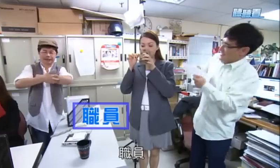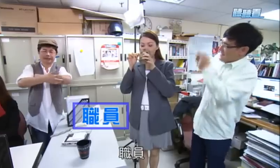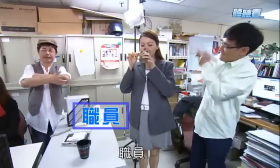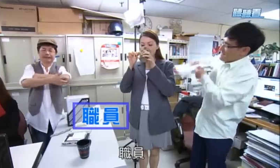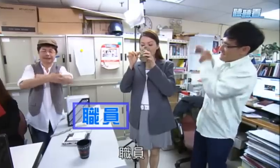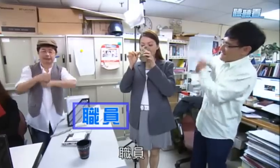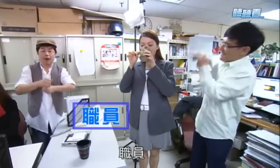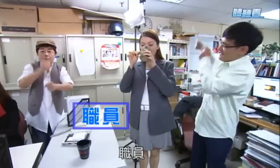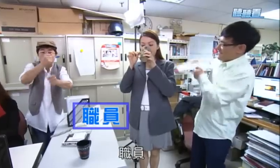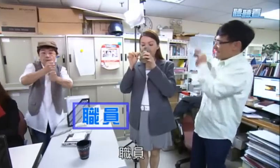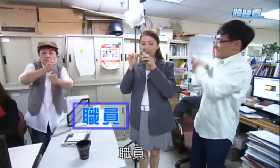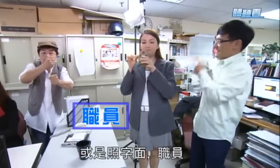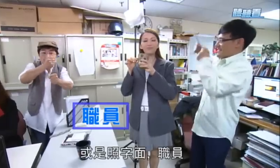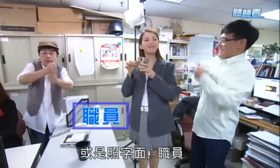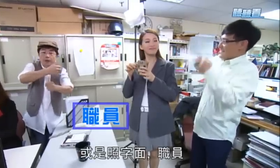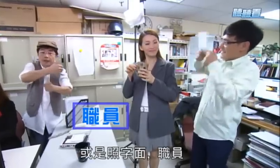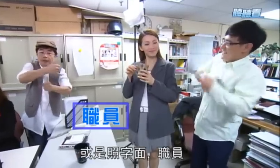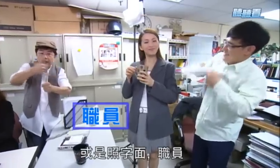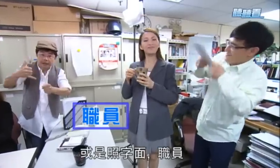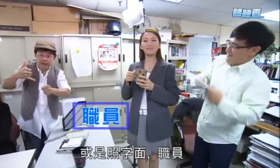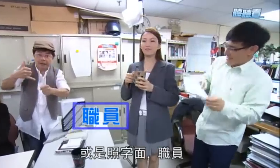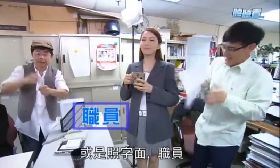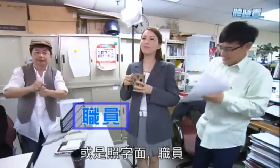职员，或是照字面啊，